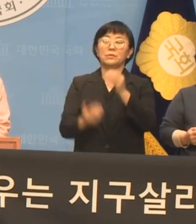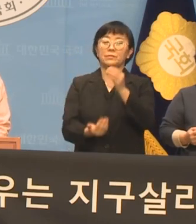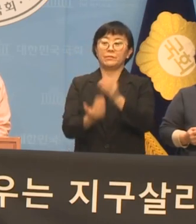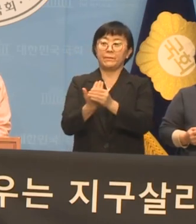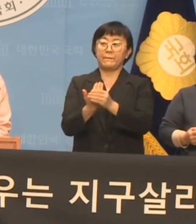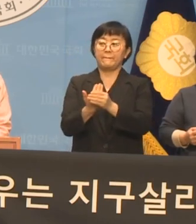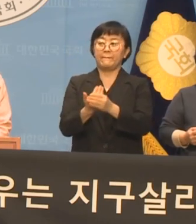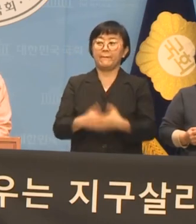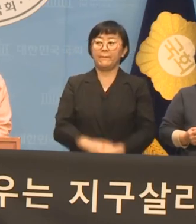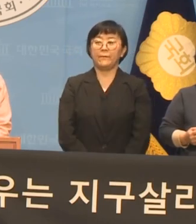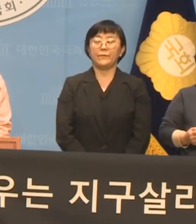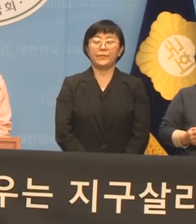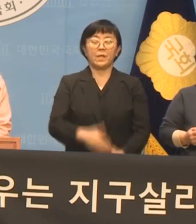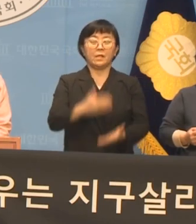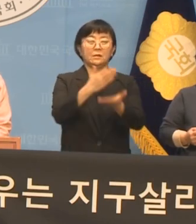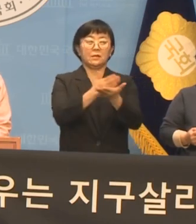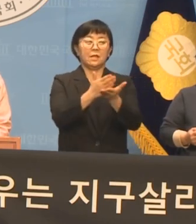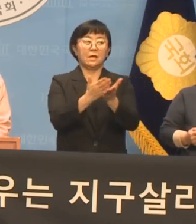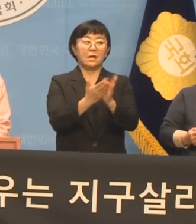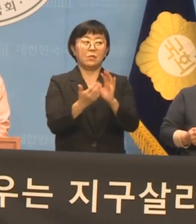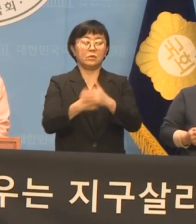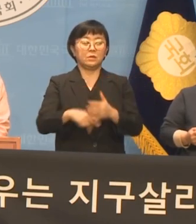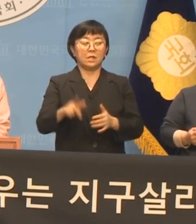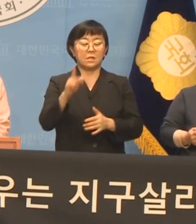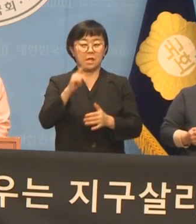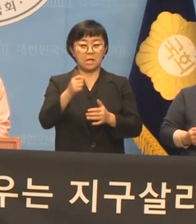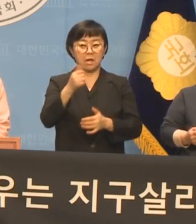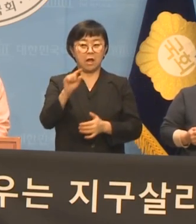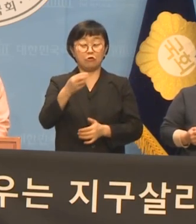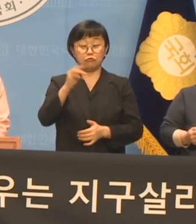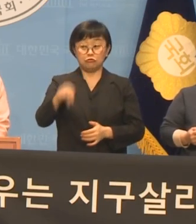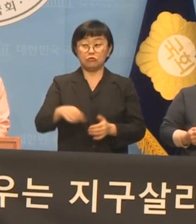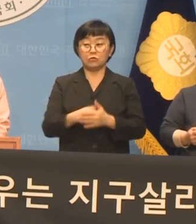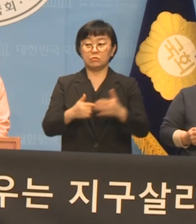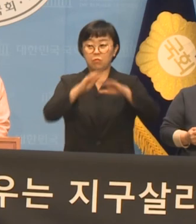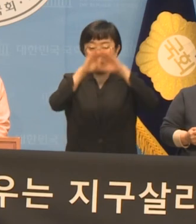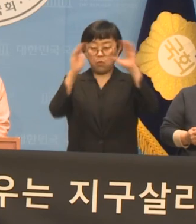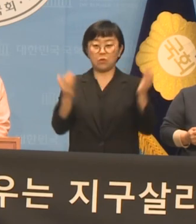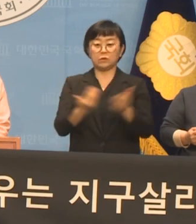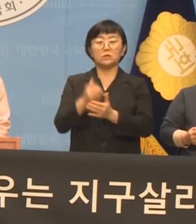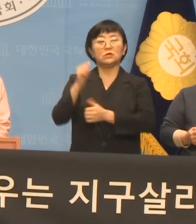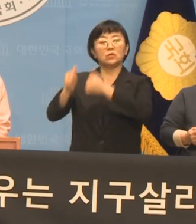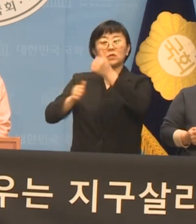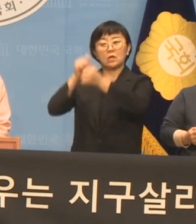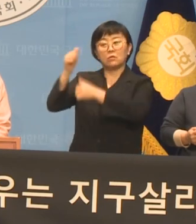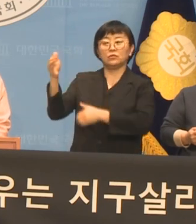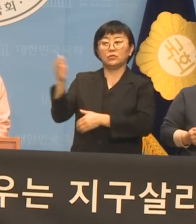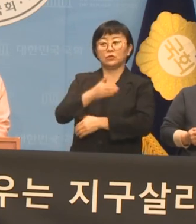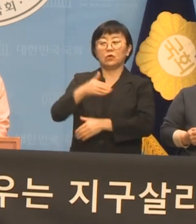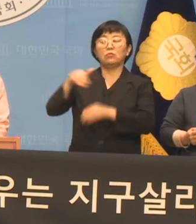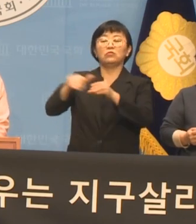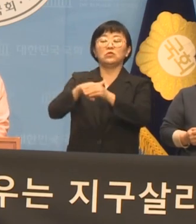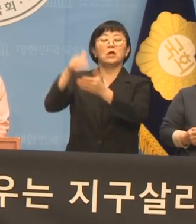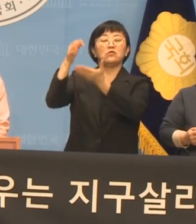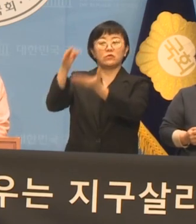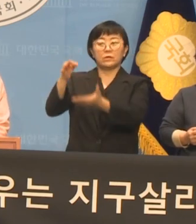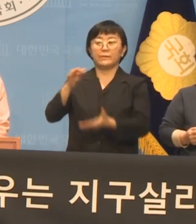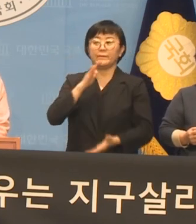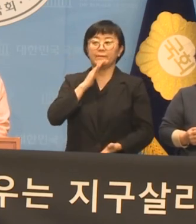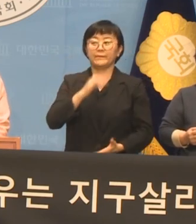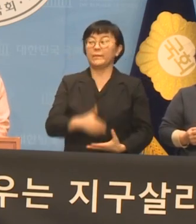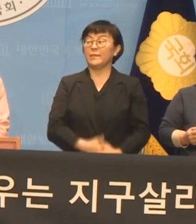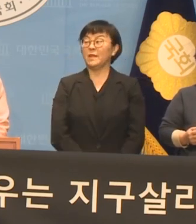것인가? 다양한 모든 K-한류들 전부는 조상님들로부터 받은 문화유산이 아닌가?